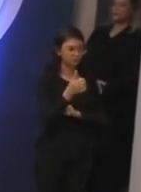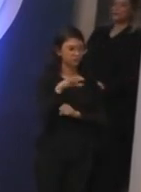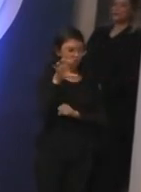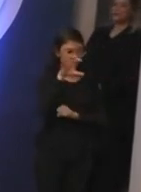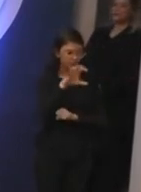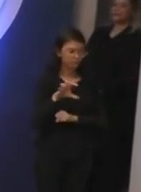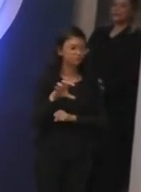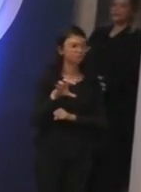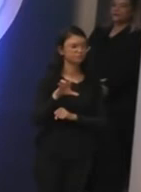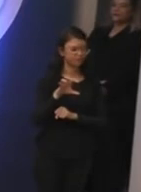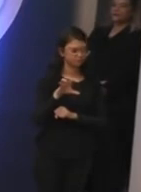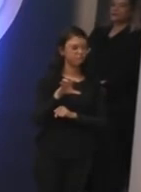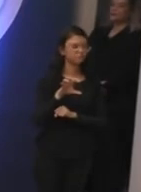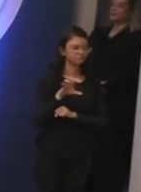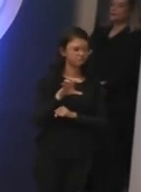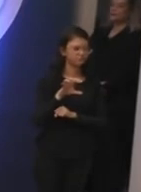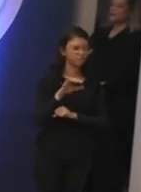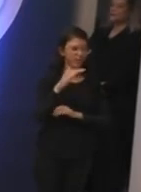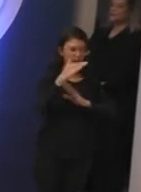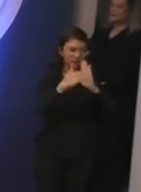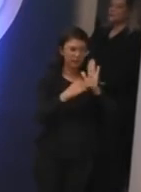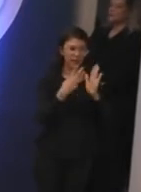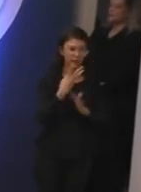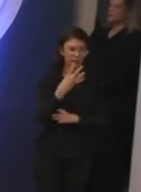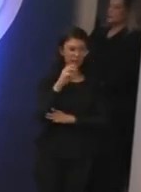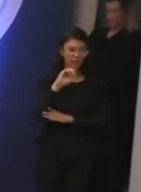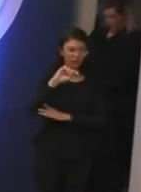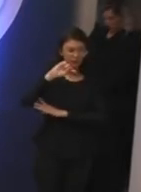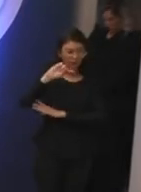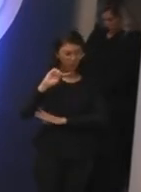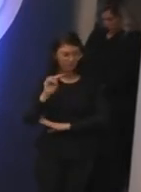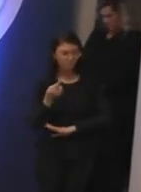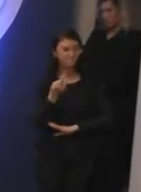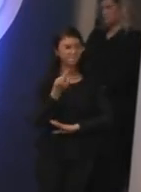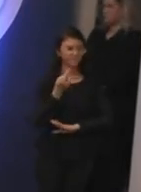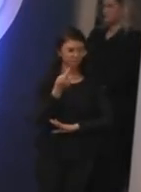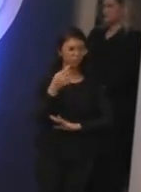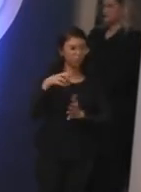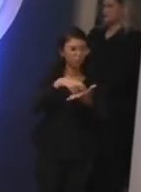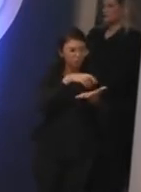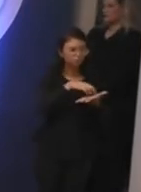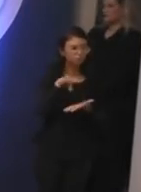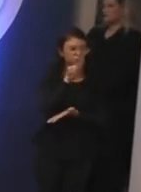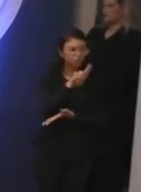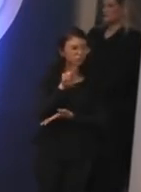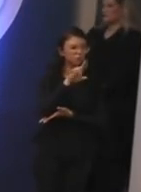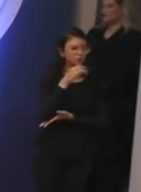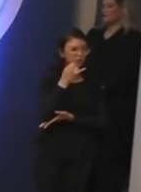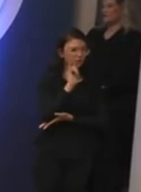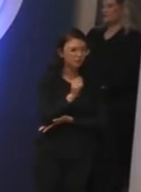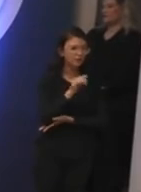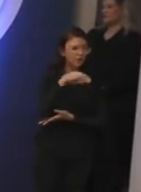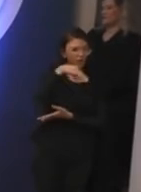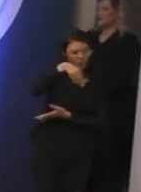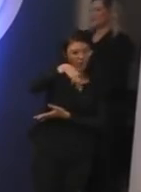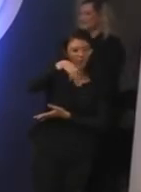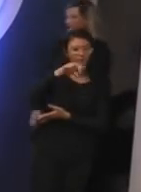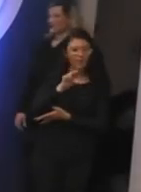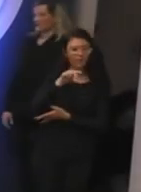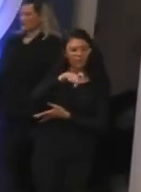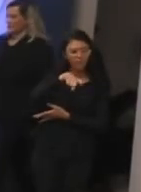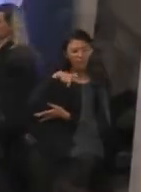Sul, Sudeste, Centro-Oeste, até 30 mil unidades consumidoras é Mux Energia.